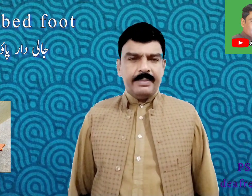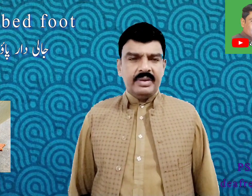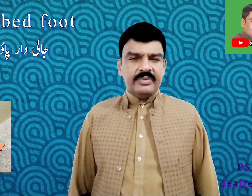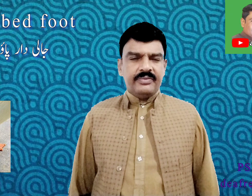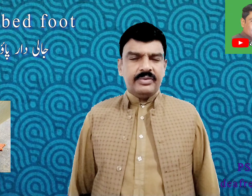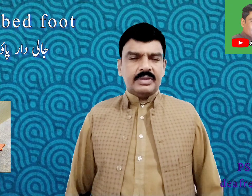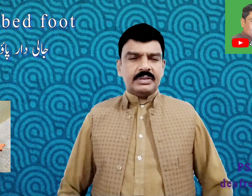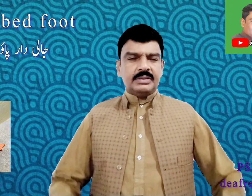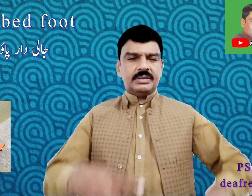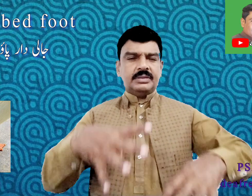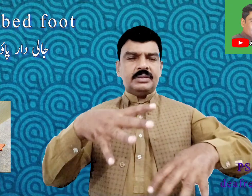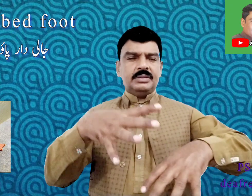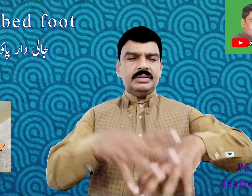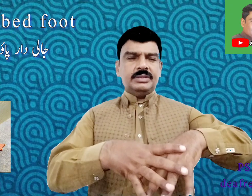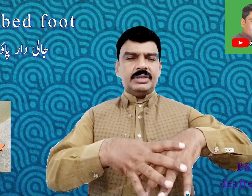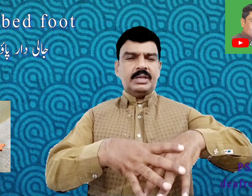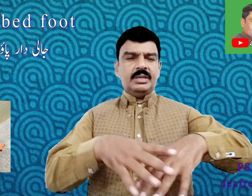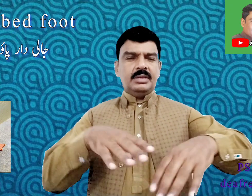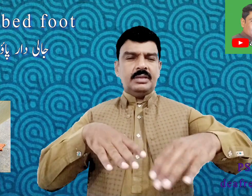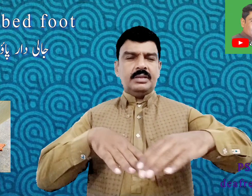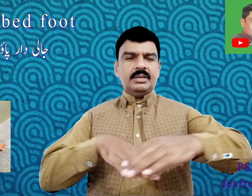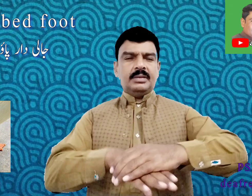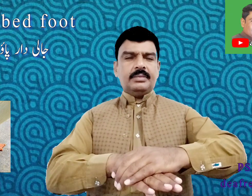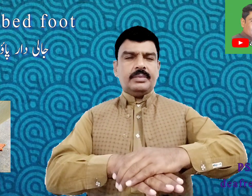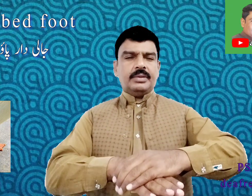webbed foot, जाली पाँव,